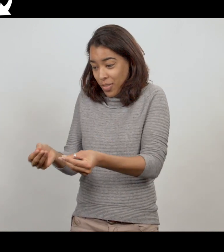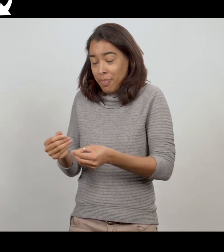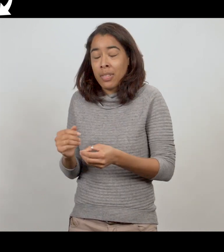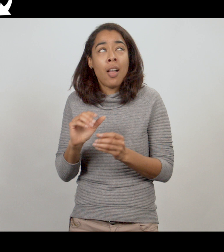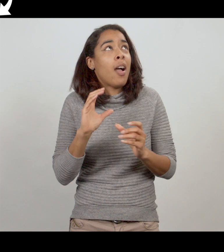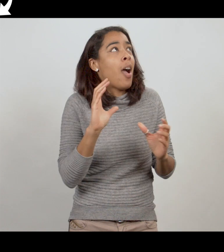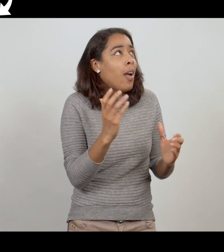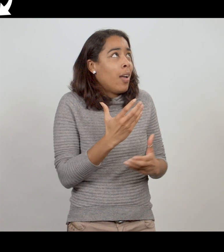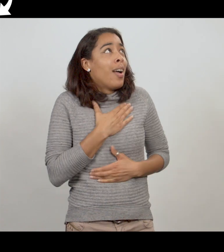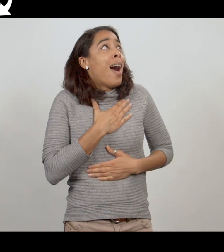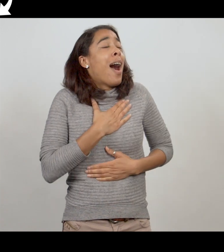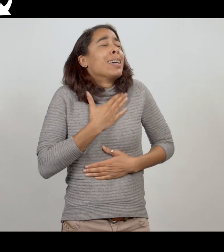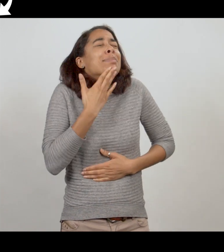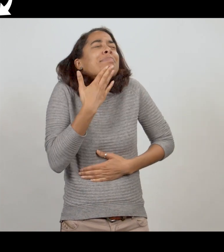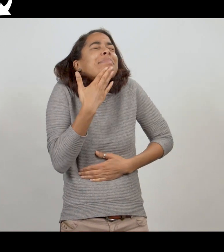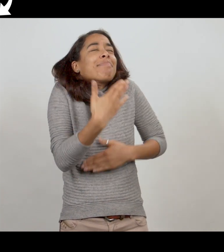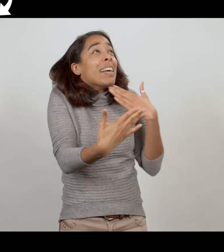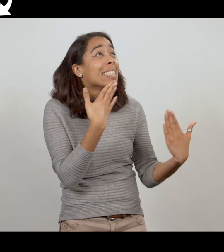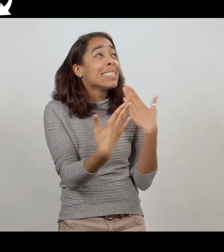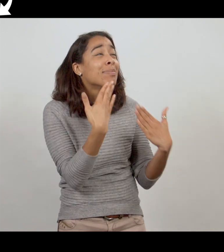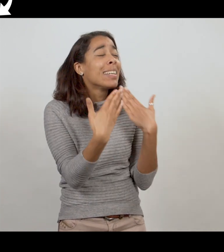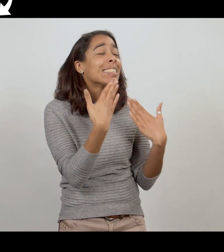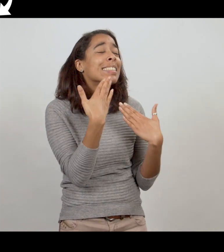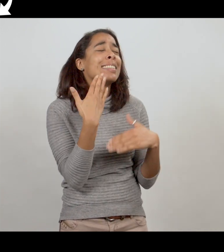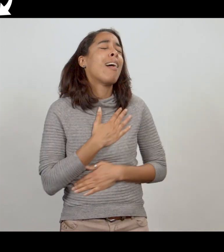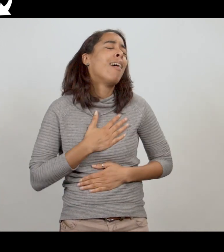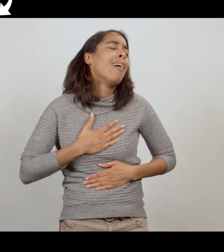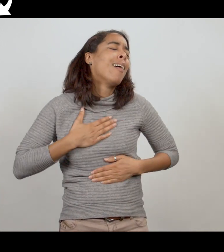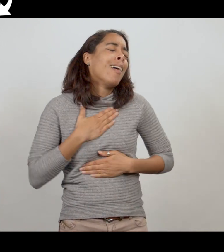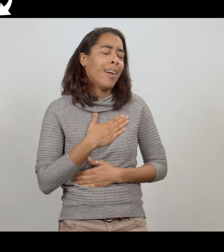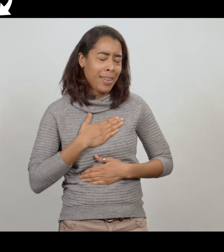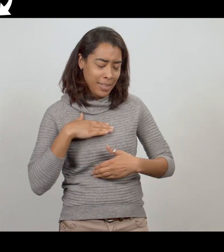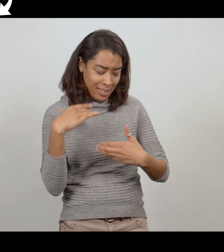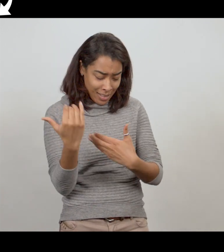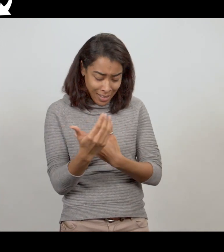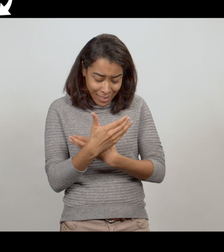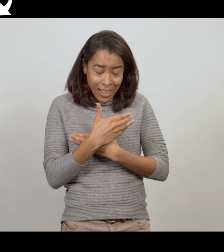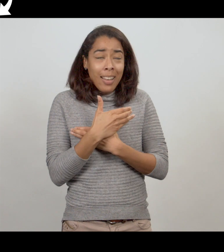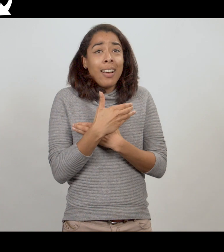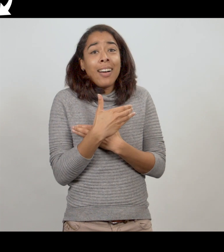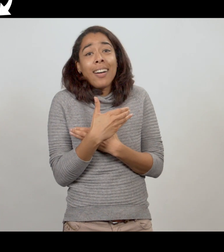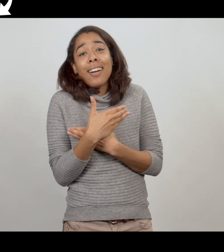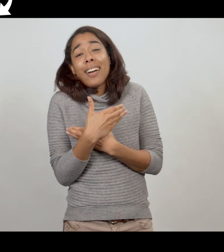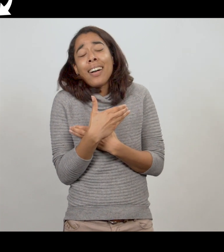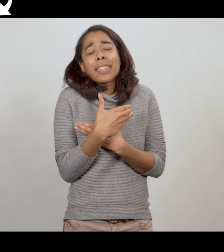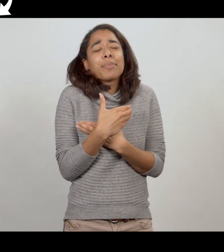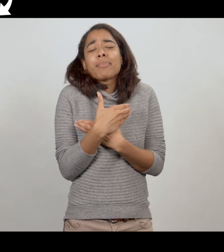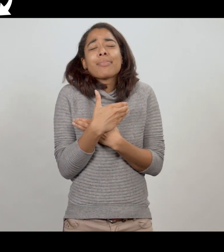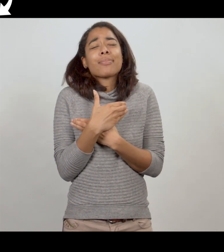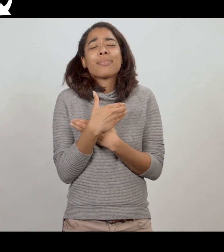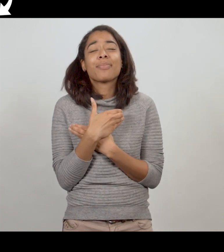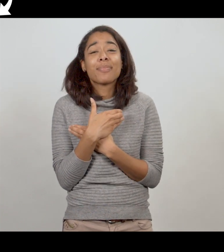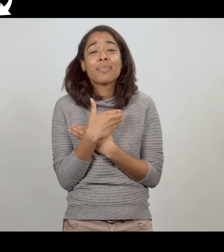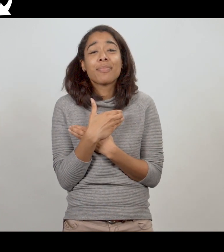galloise à Marie. Folle de joie, Marie remercie Monsieur Charles. La Bible